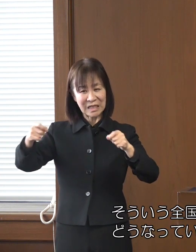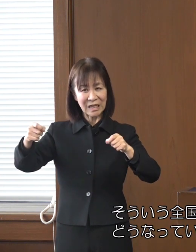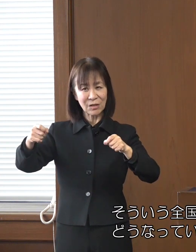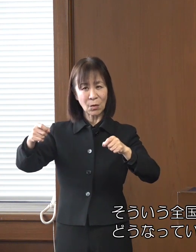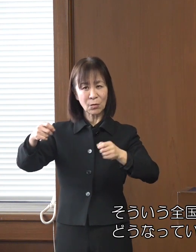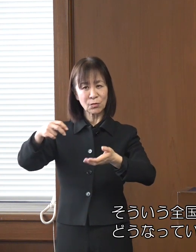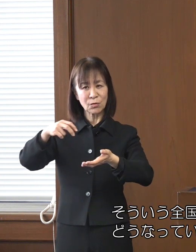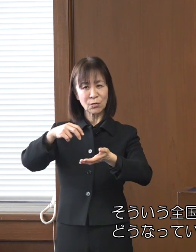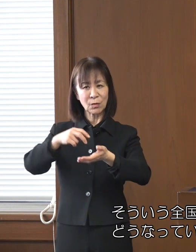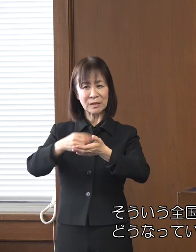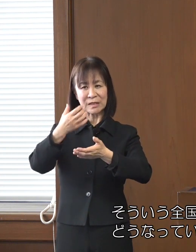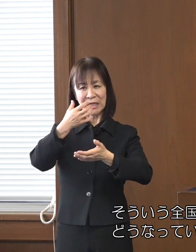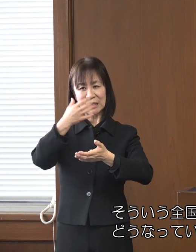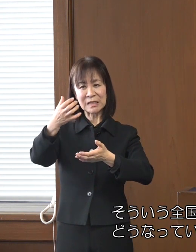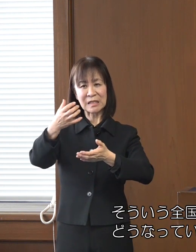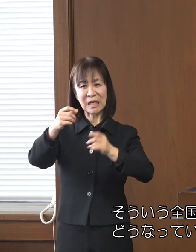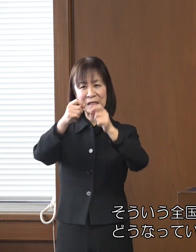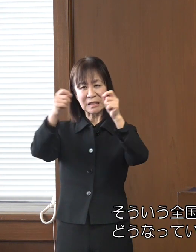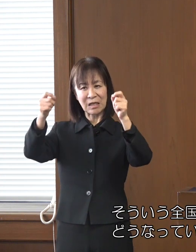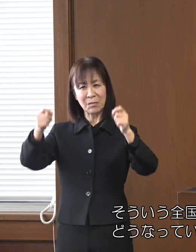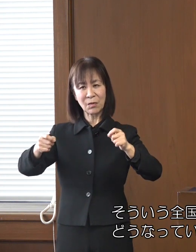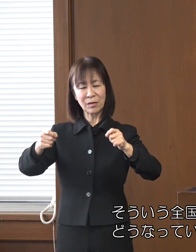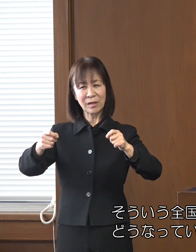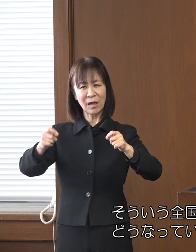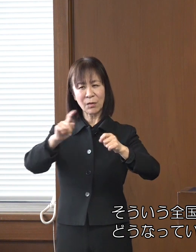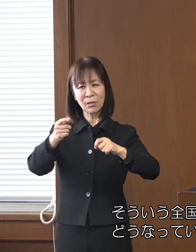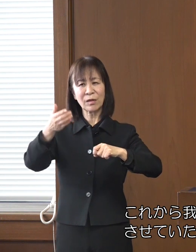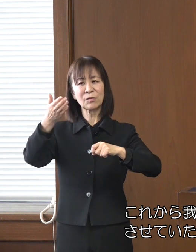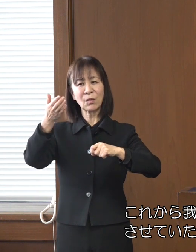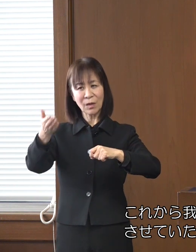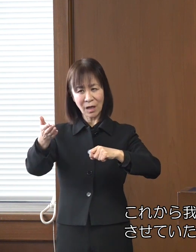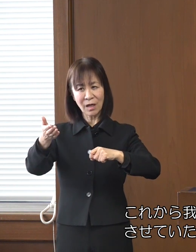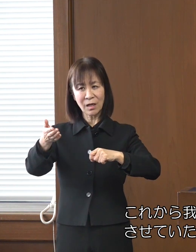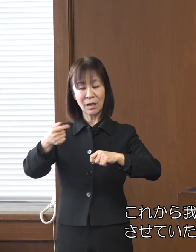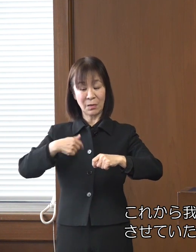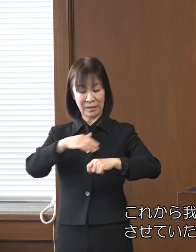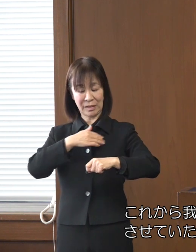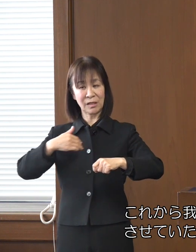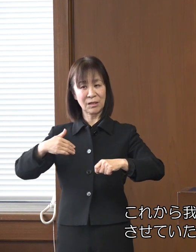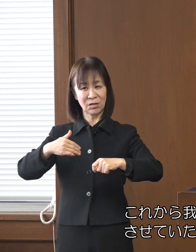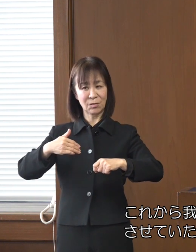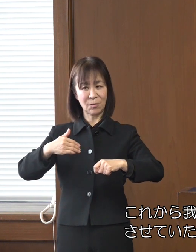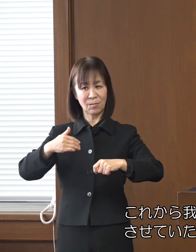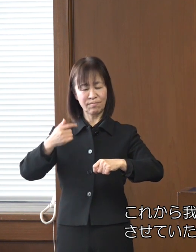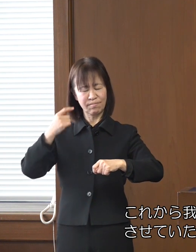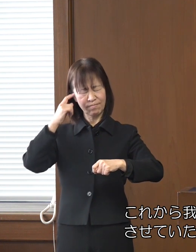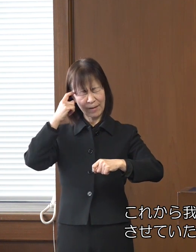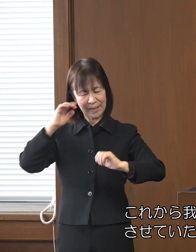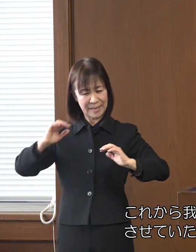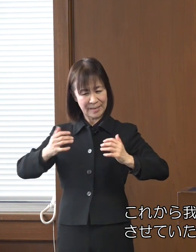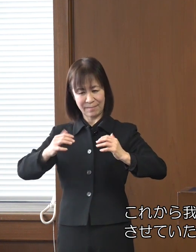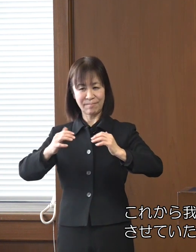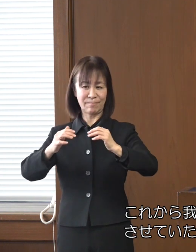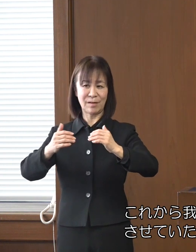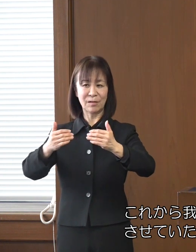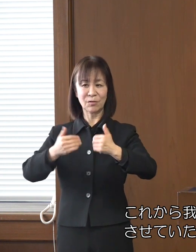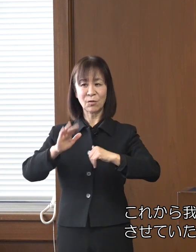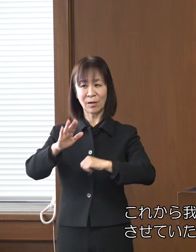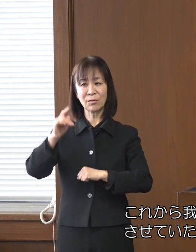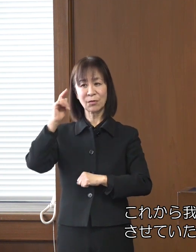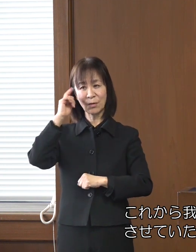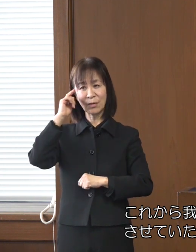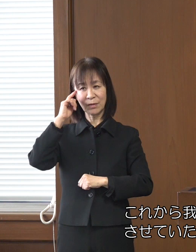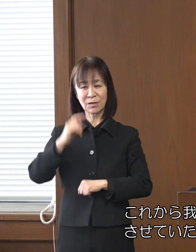新幹線問題どうなっていくのかということも含めてですね、まあ、これから我々も議論をしっかりさせていただきたいと思っ